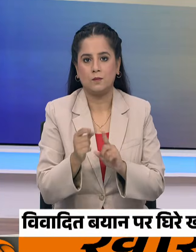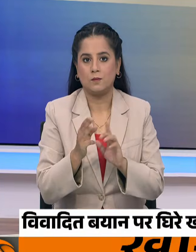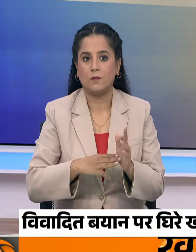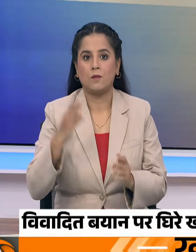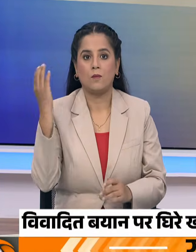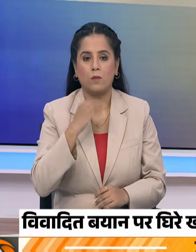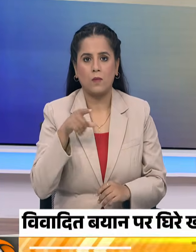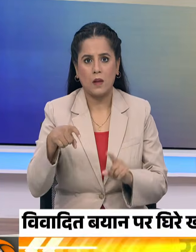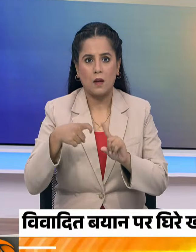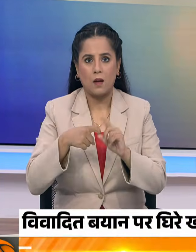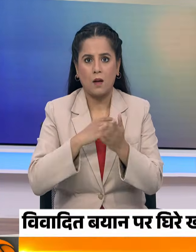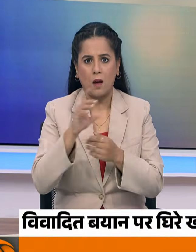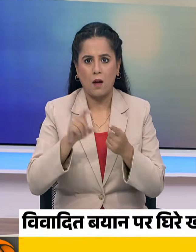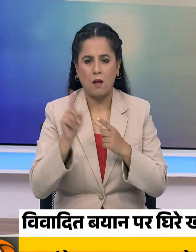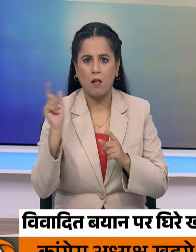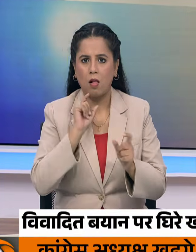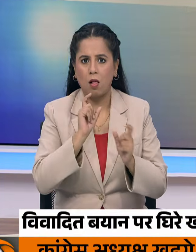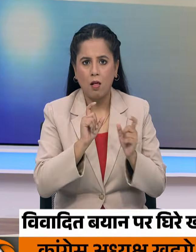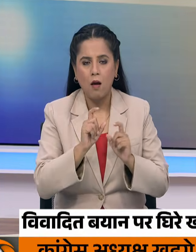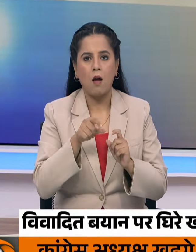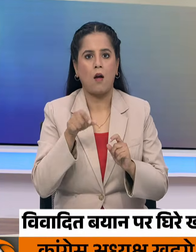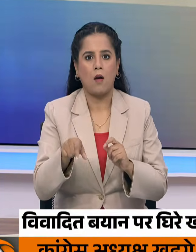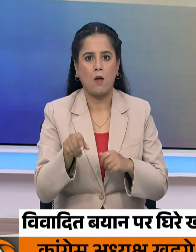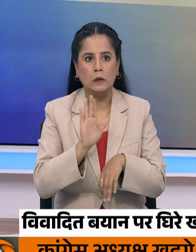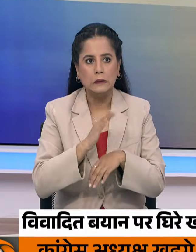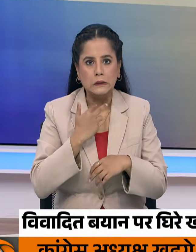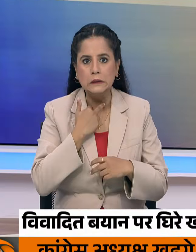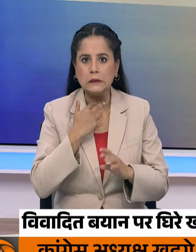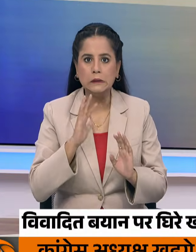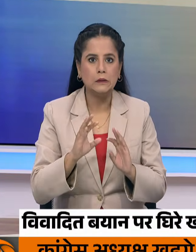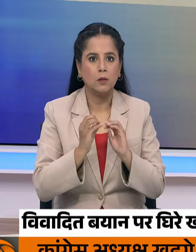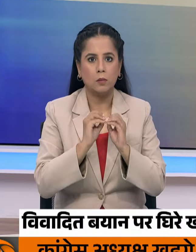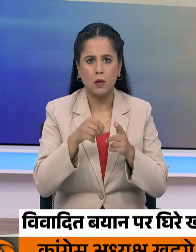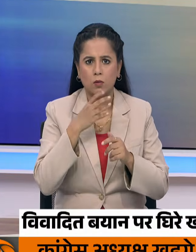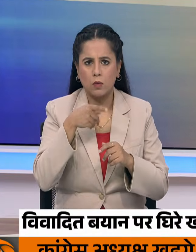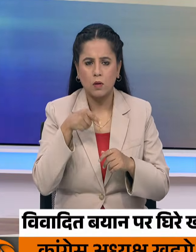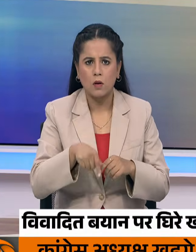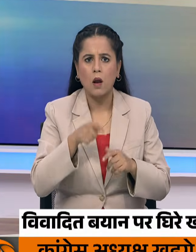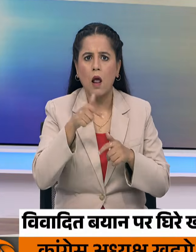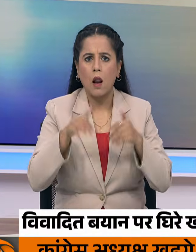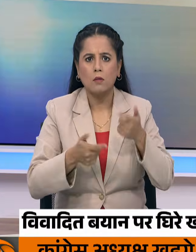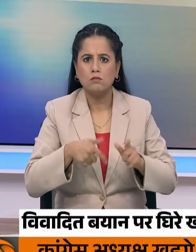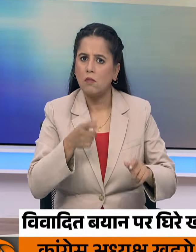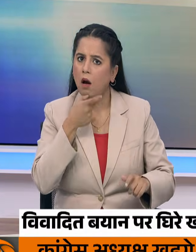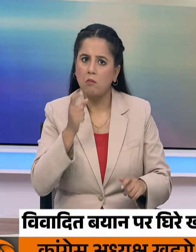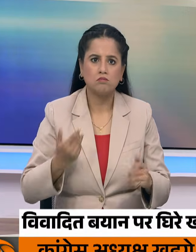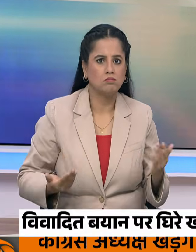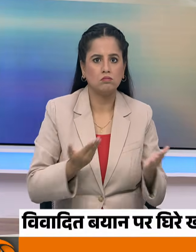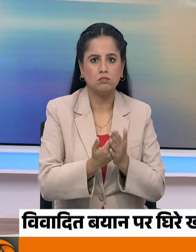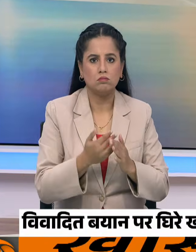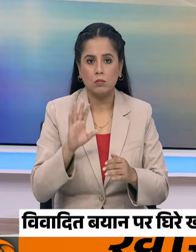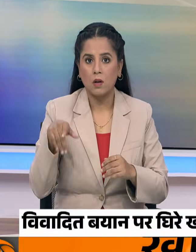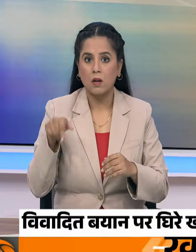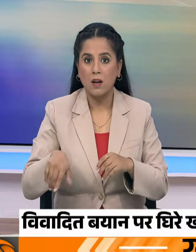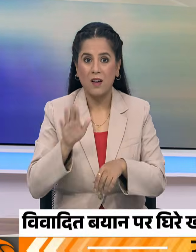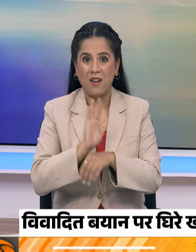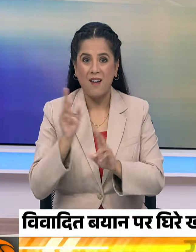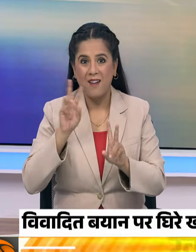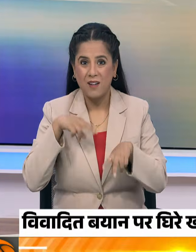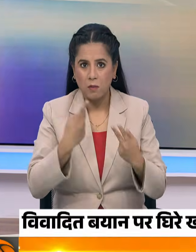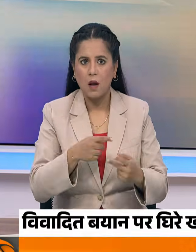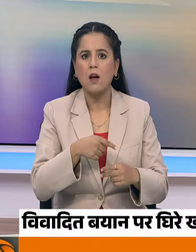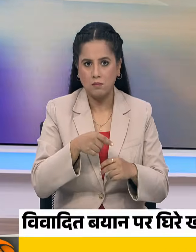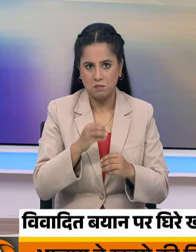प्रधानमंत्री मोदी पर खड़गे के विवादित बयान पर फंसी कांग्रेस। बीजेपी ने चुनाव आयोग में दर्ज कराई शिकायत। खड़गे की सफाई के बाद बीजेपी का